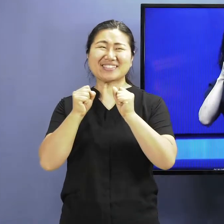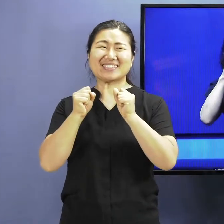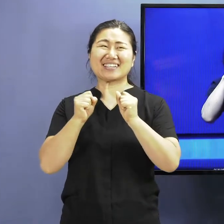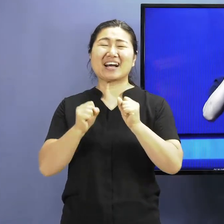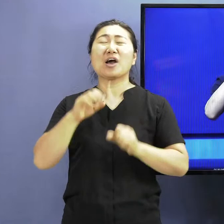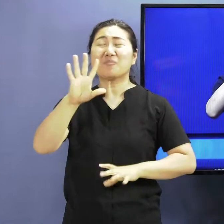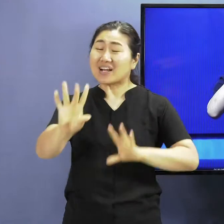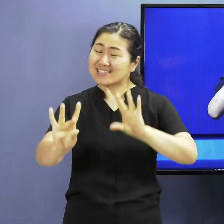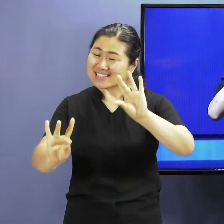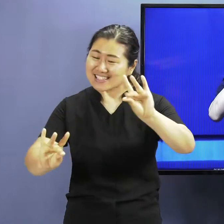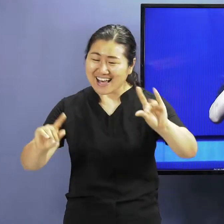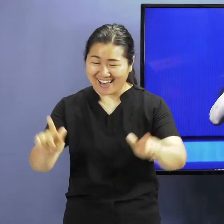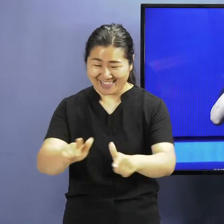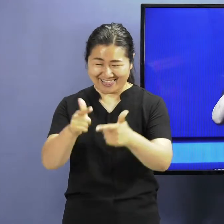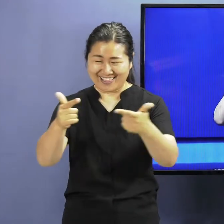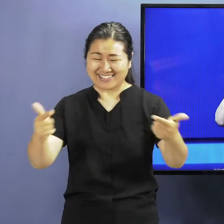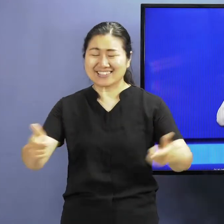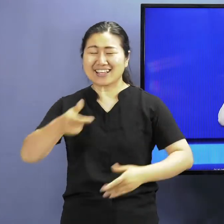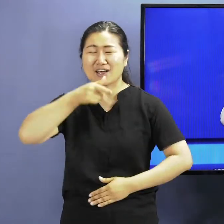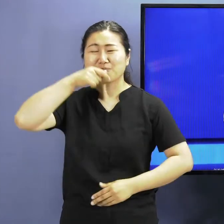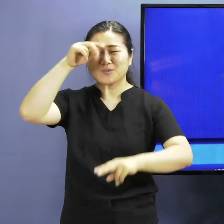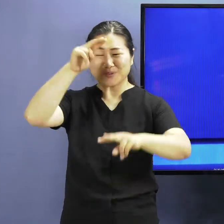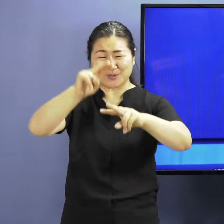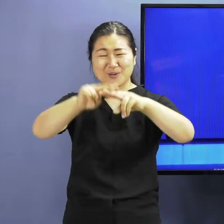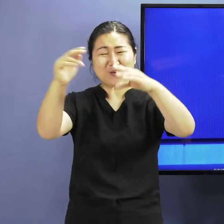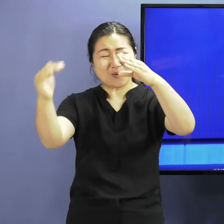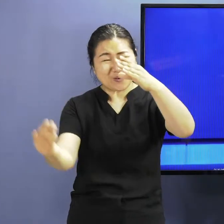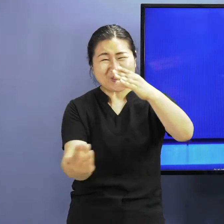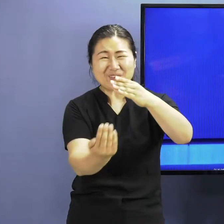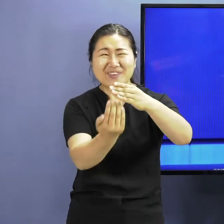하시고 마르지 않는 샘물로